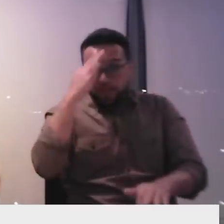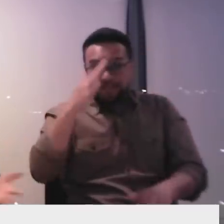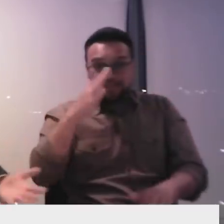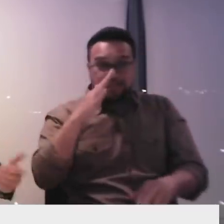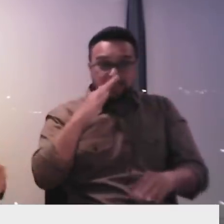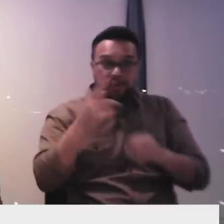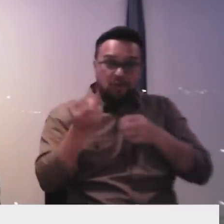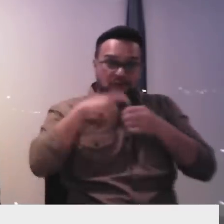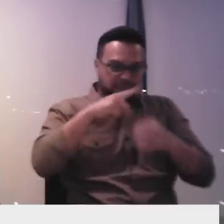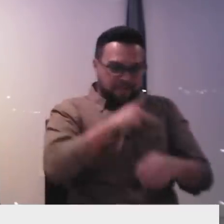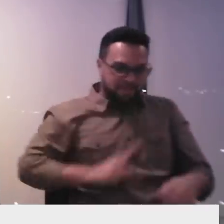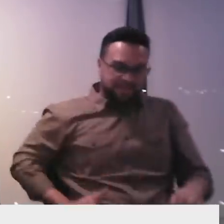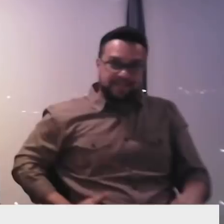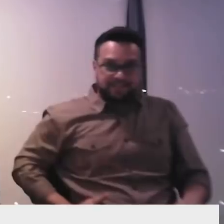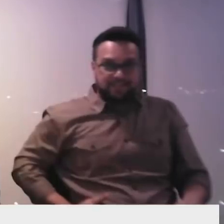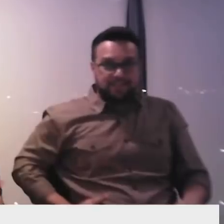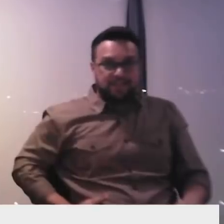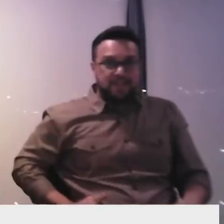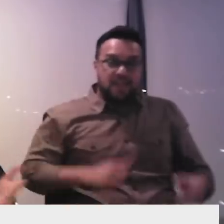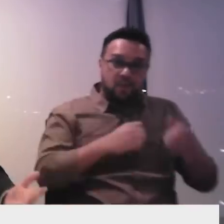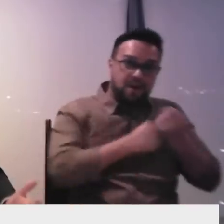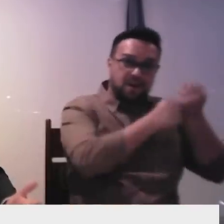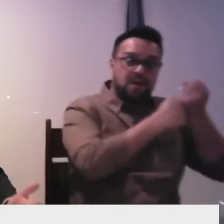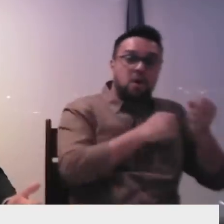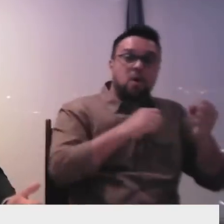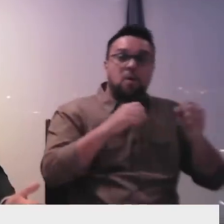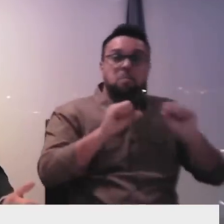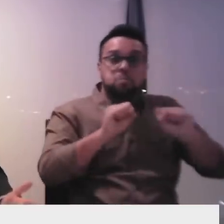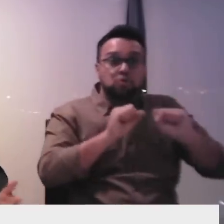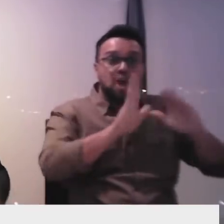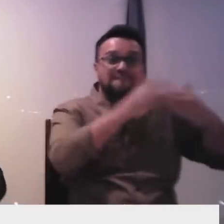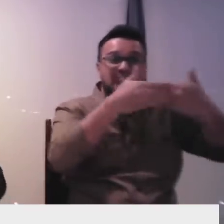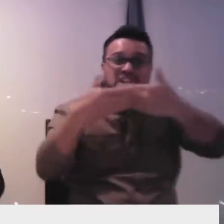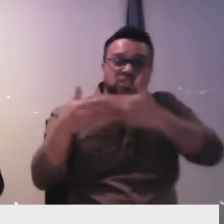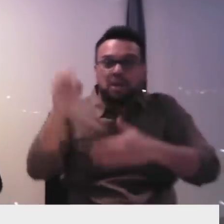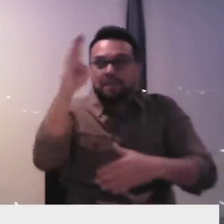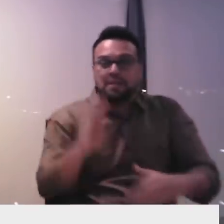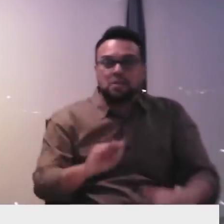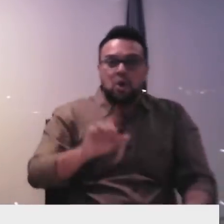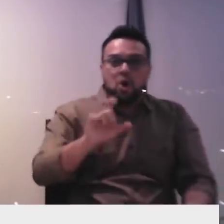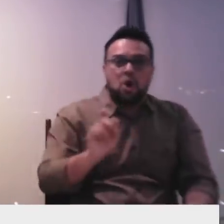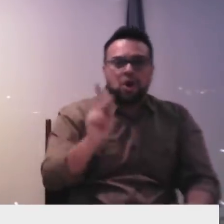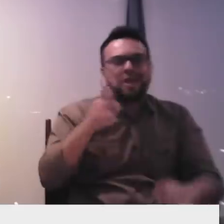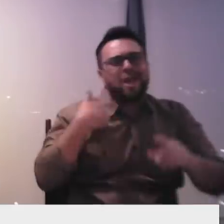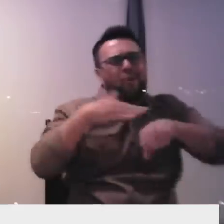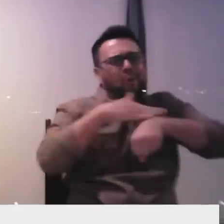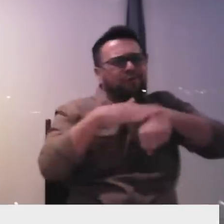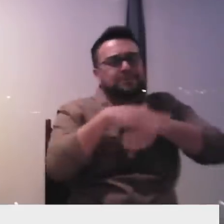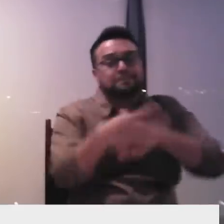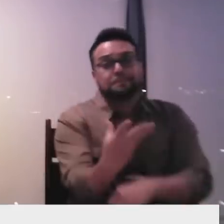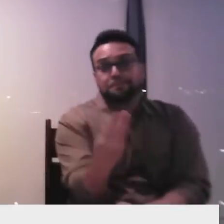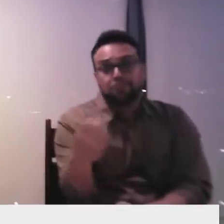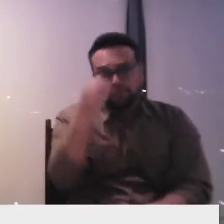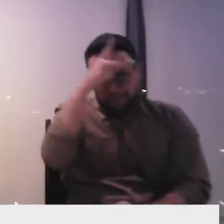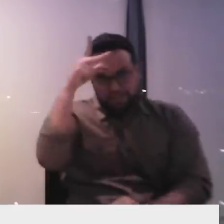outro lado, politicamente correto. Teria fechado o Brasil em lockdown. Tarcísio, conversei com muitos prefeitos. Por